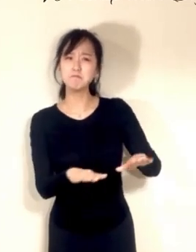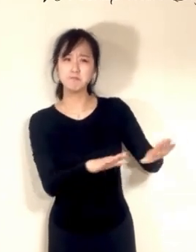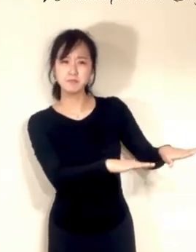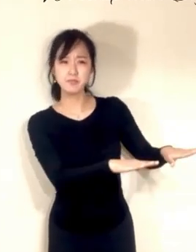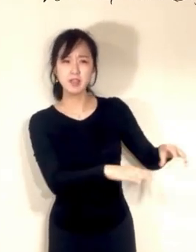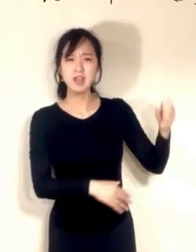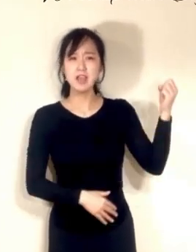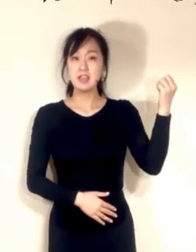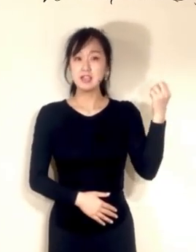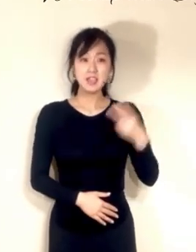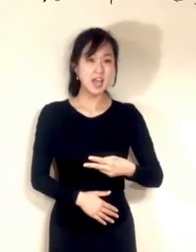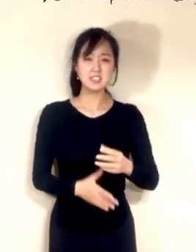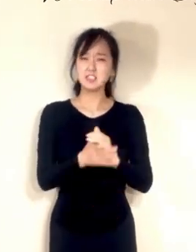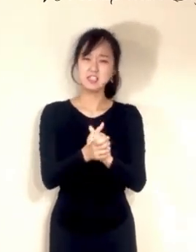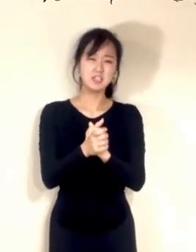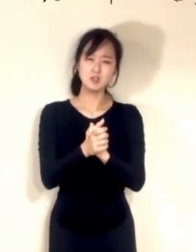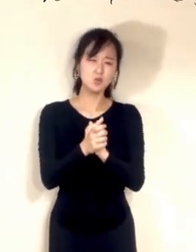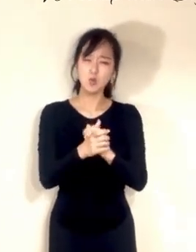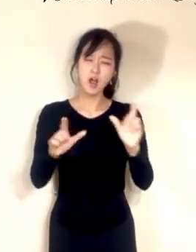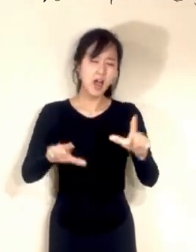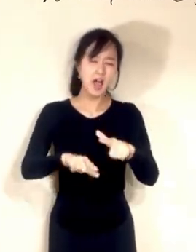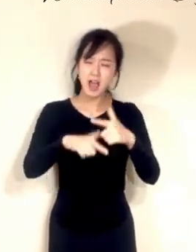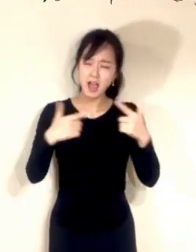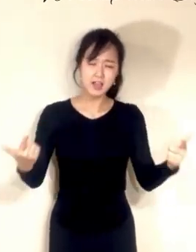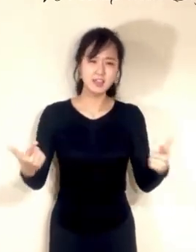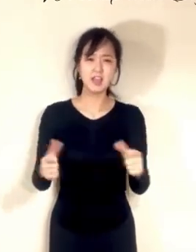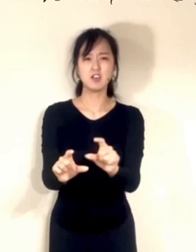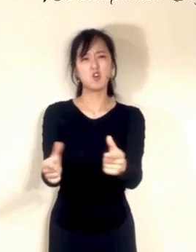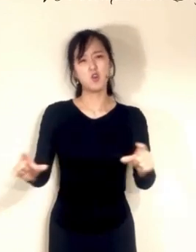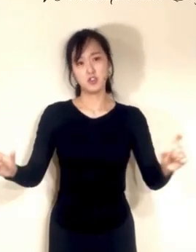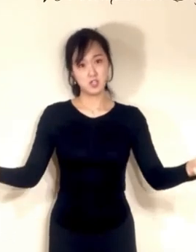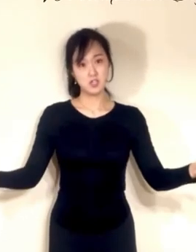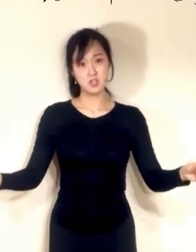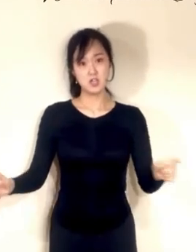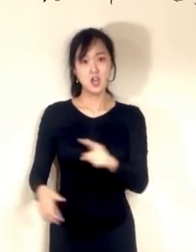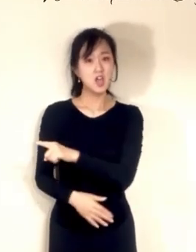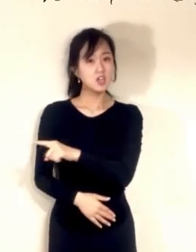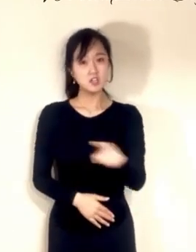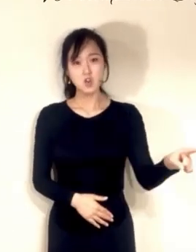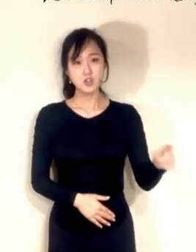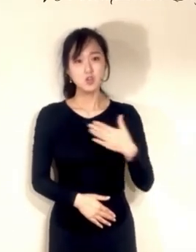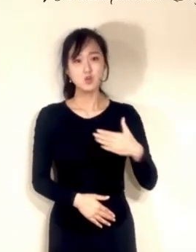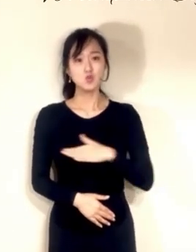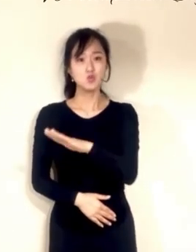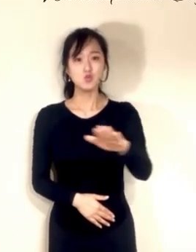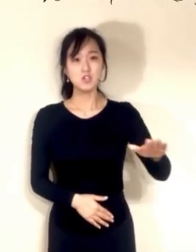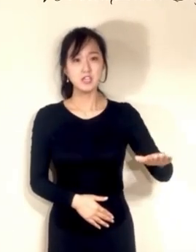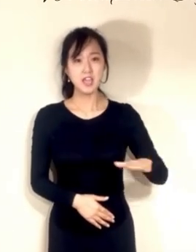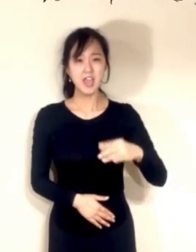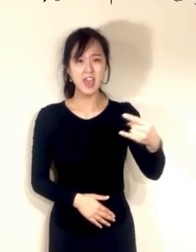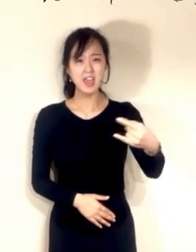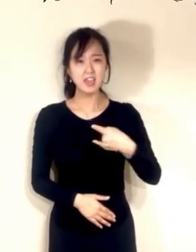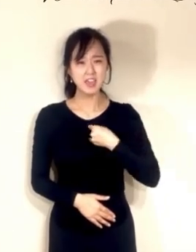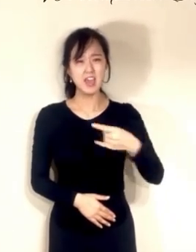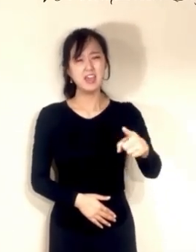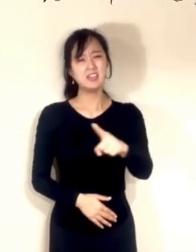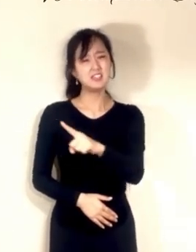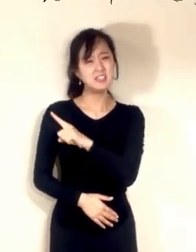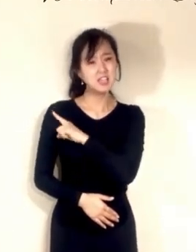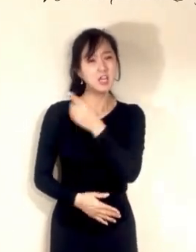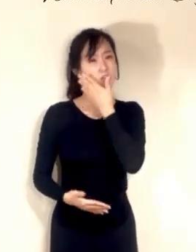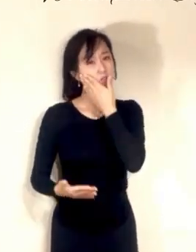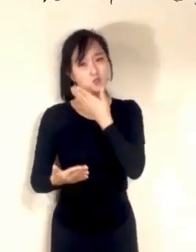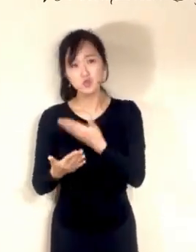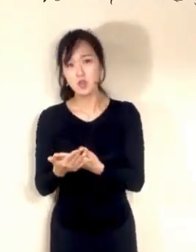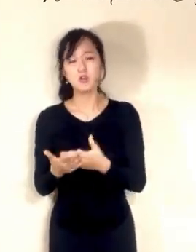지나면 다시는 기도하지 않을 것들, 그것은 우리 인생에 있어서 가장 중요한 것이